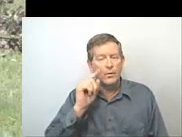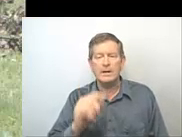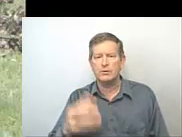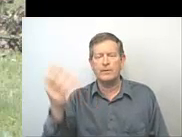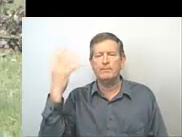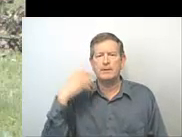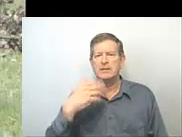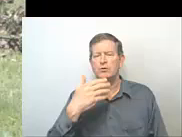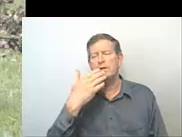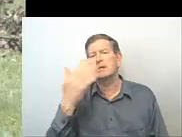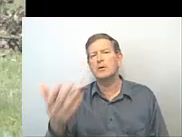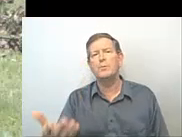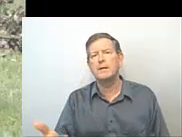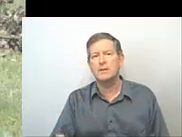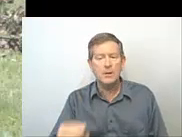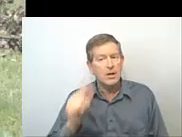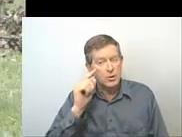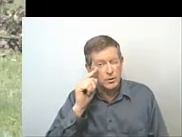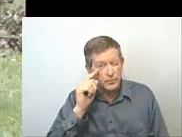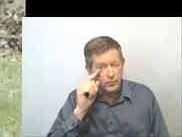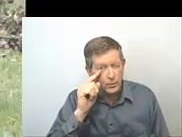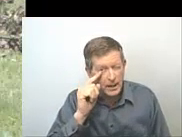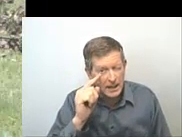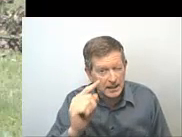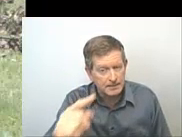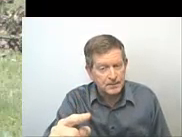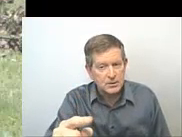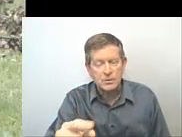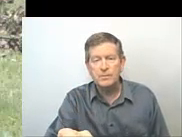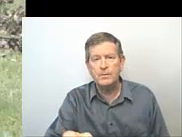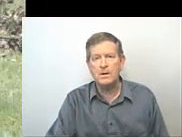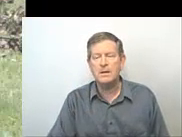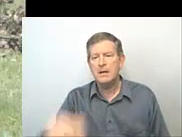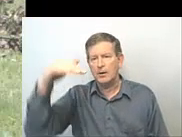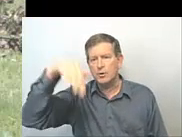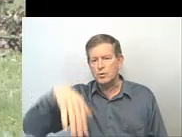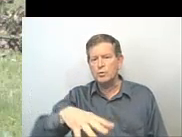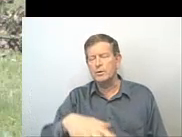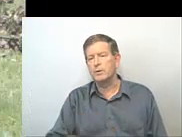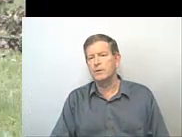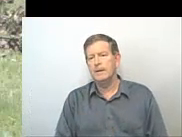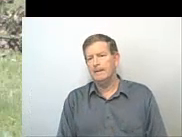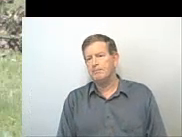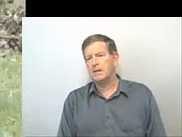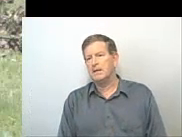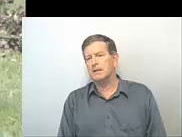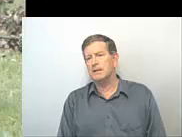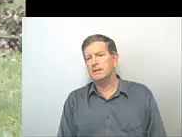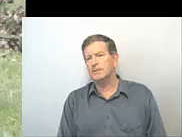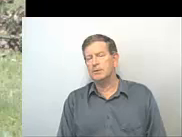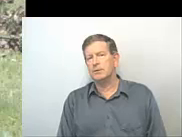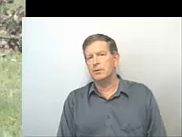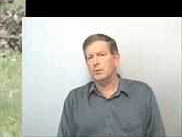je vais dire ça au présent, je vois ce faon en dessous de